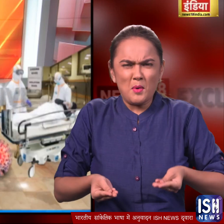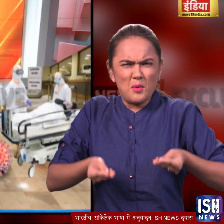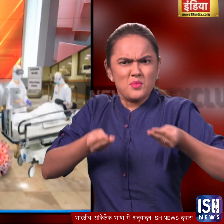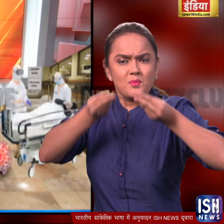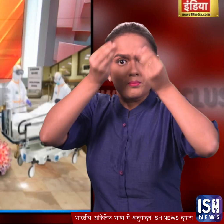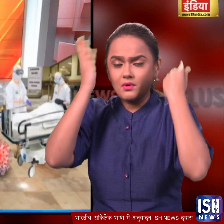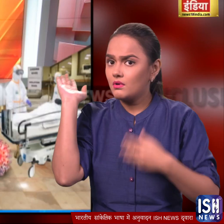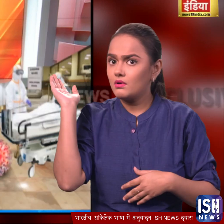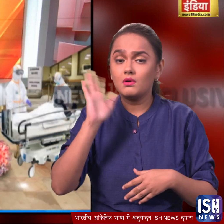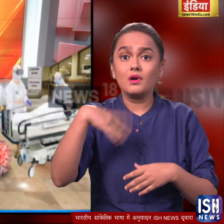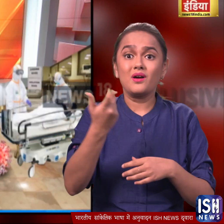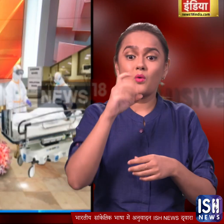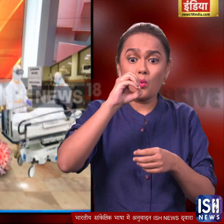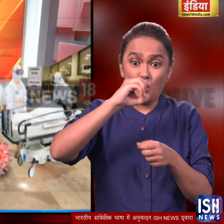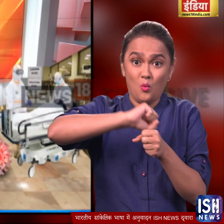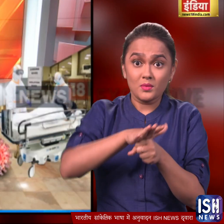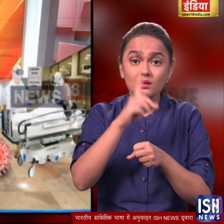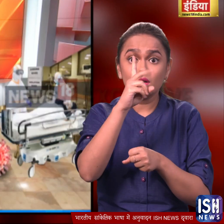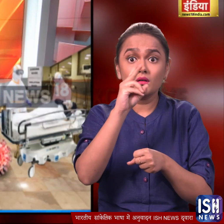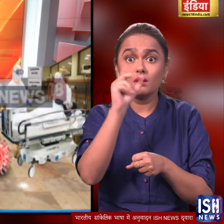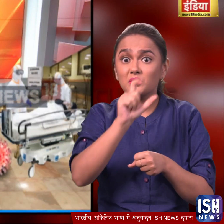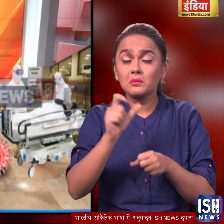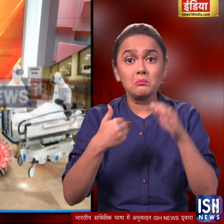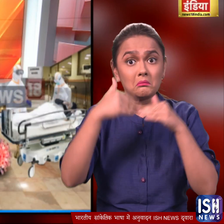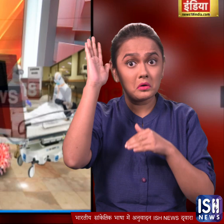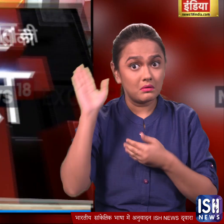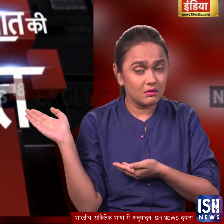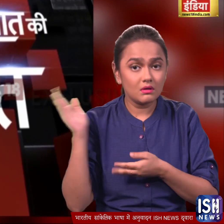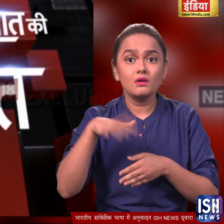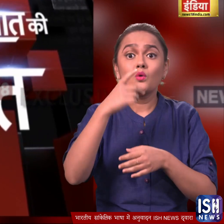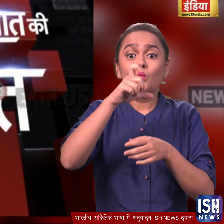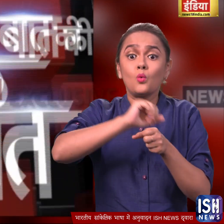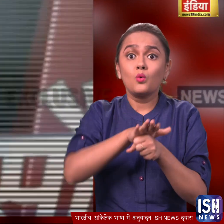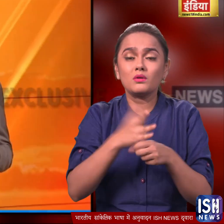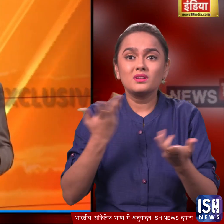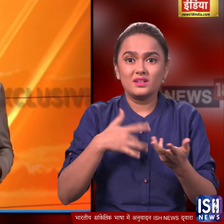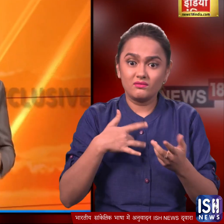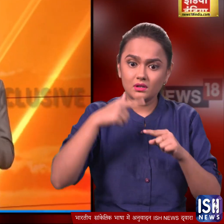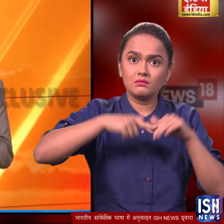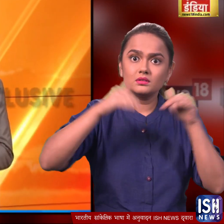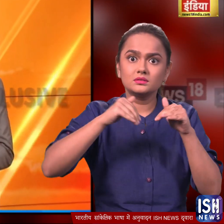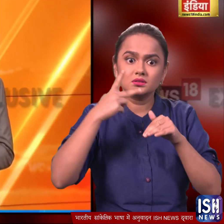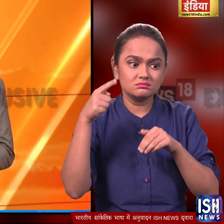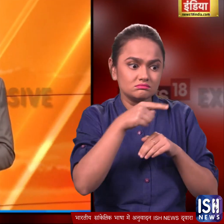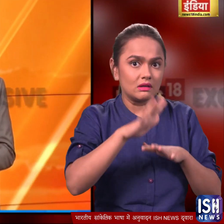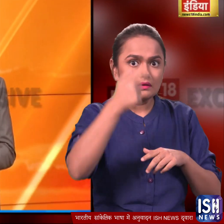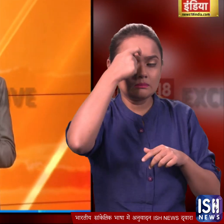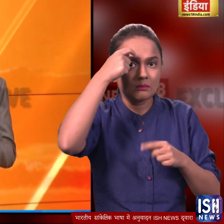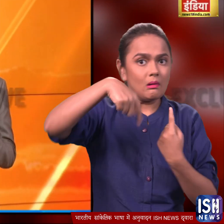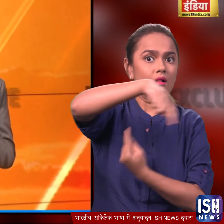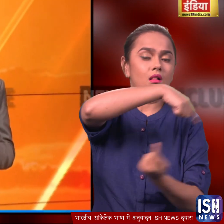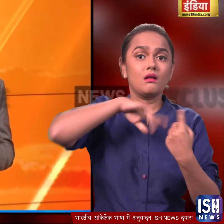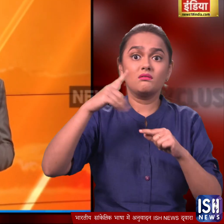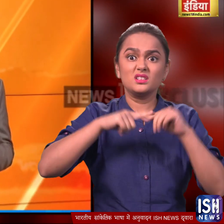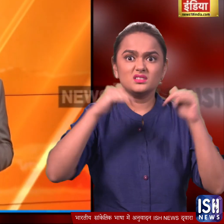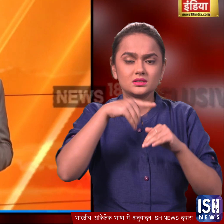तादाद बहुत तेजी से बढ़ रही है। वहां ओमिक्रॉन के अभी 120 से ज्यादा मरीज सामने आ चुके हैं। कोरोना का असर अब चुनाव प्रचार पर भी पड़ता दिख रहा है। बढ़ते